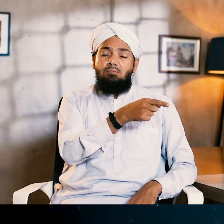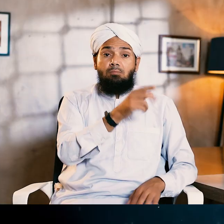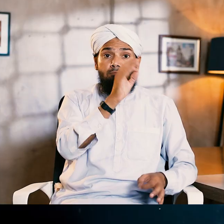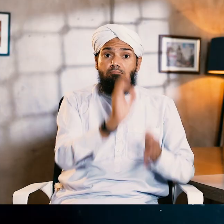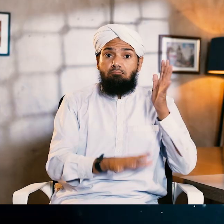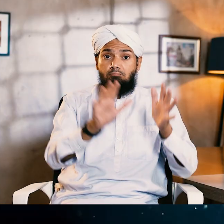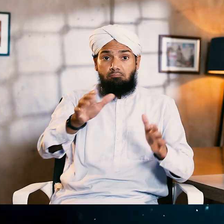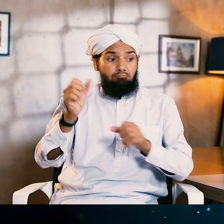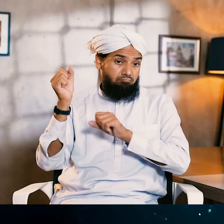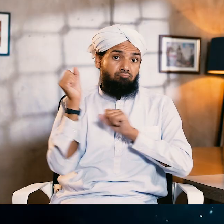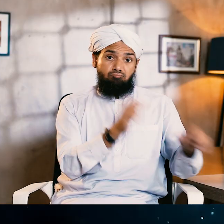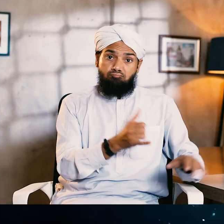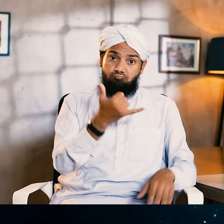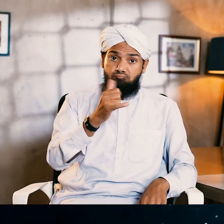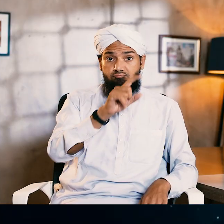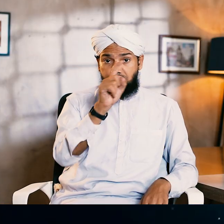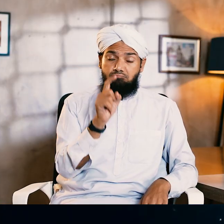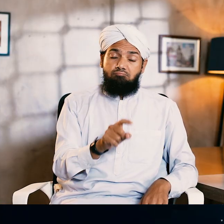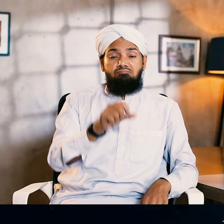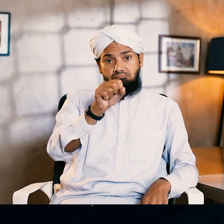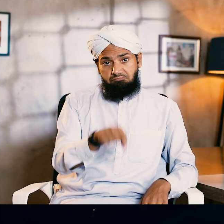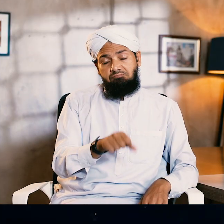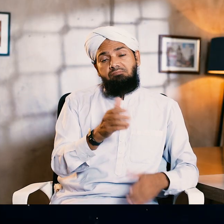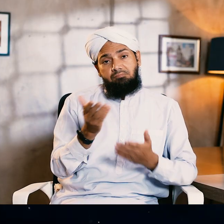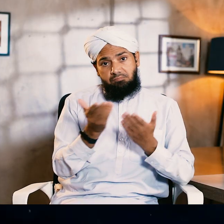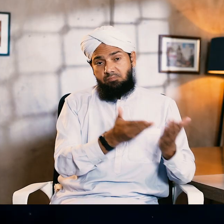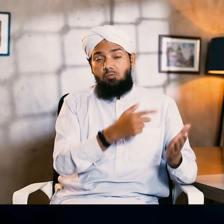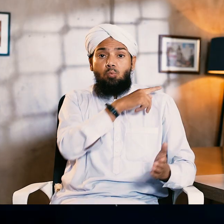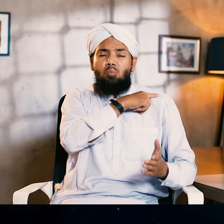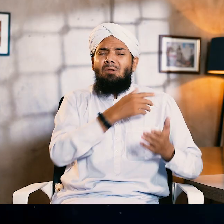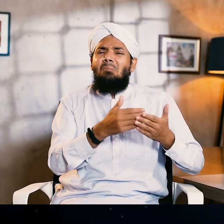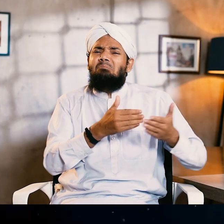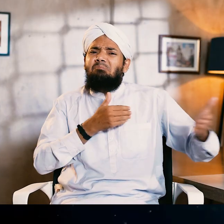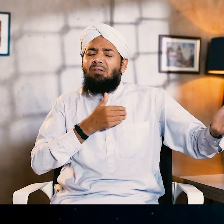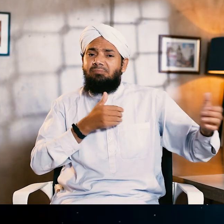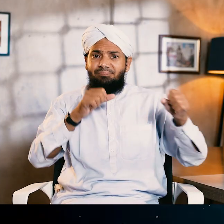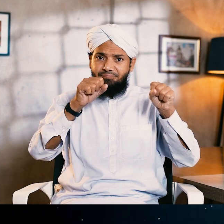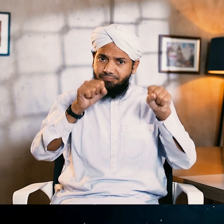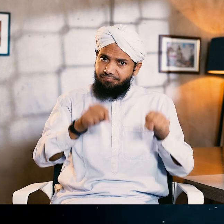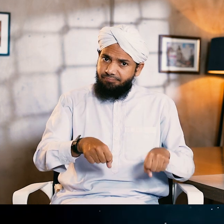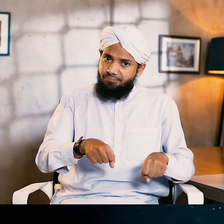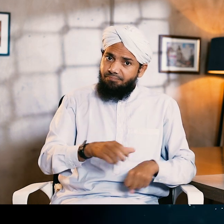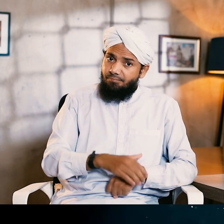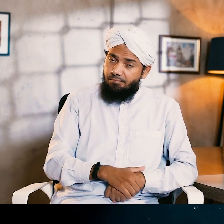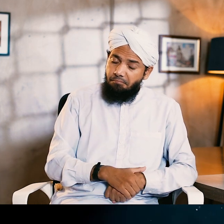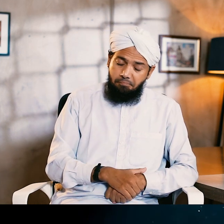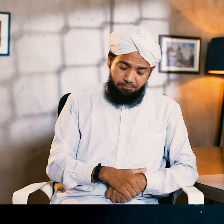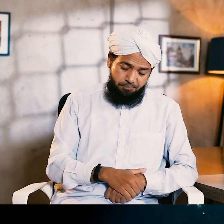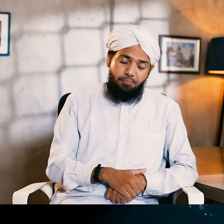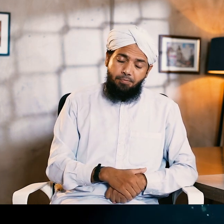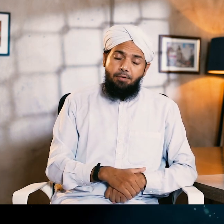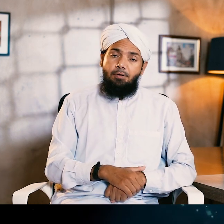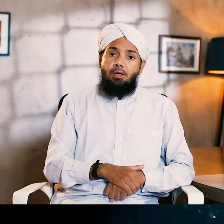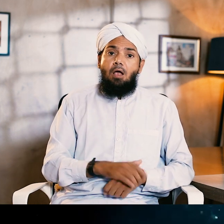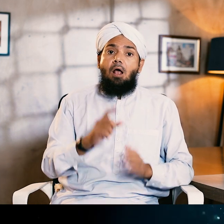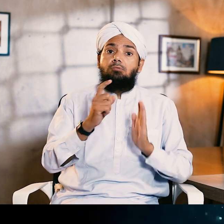میں بندے کو ڈال سکتا ہے بالکل، یعنی کہ گناہوں سے تو بچنا ہی بچنا ہے۔ اچھا، یہ